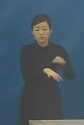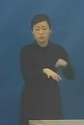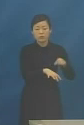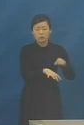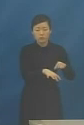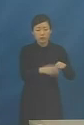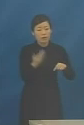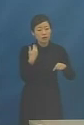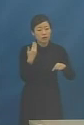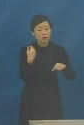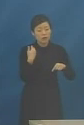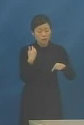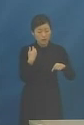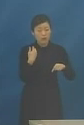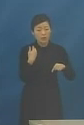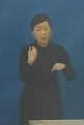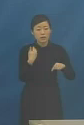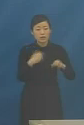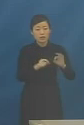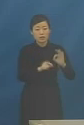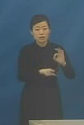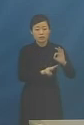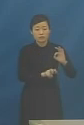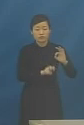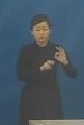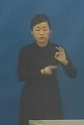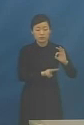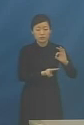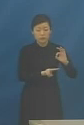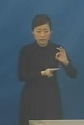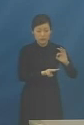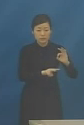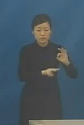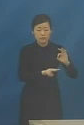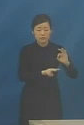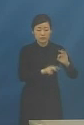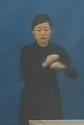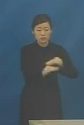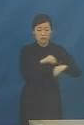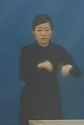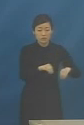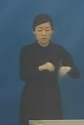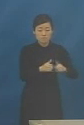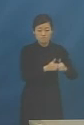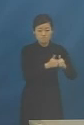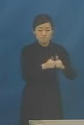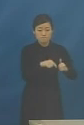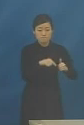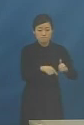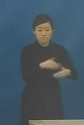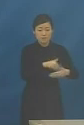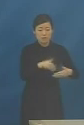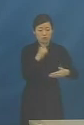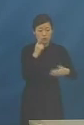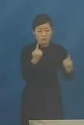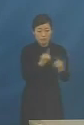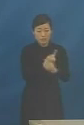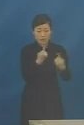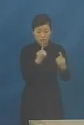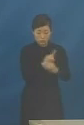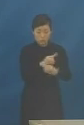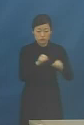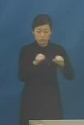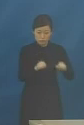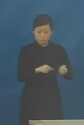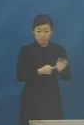開かれたその安全協定の改定に関する協議の場でえっとまぁ中電側協定の規定を見直すという名言をされ